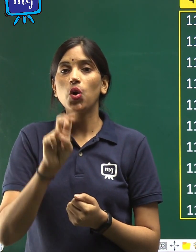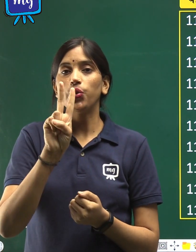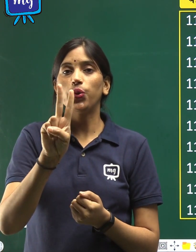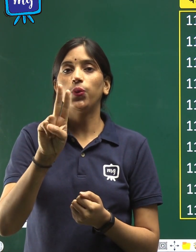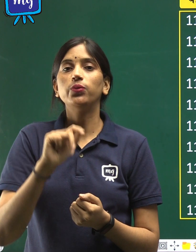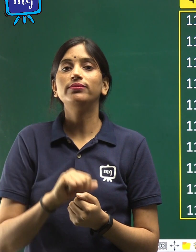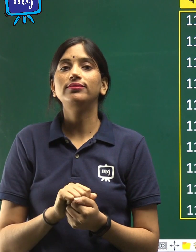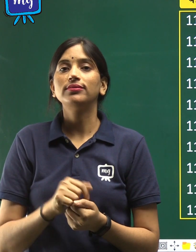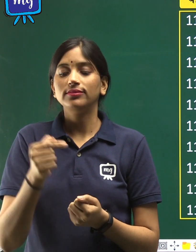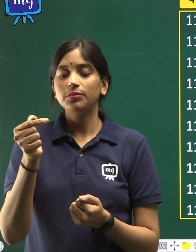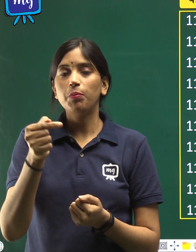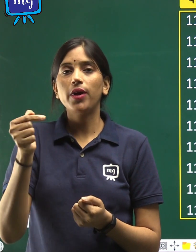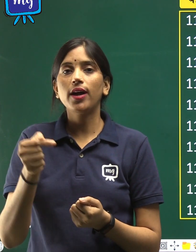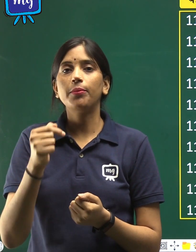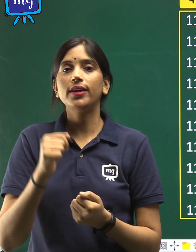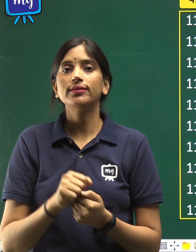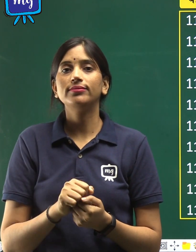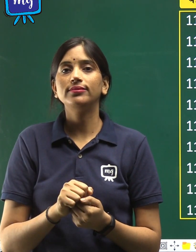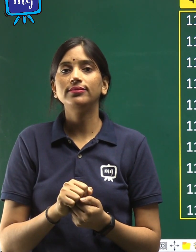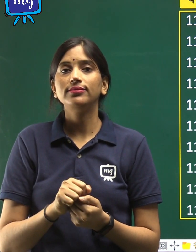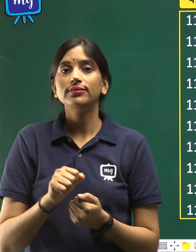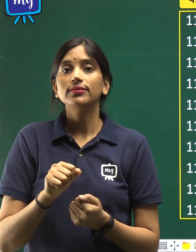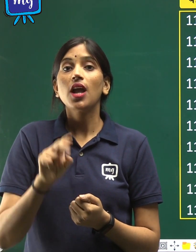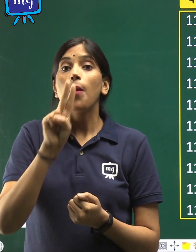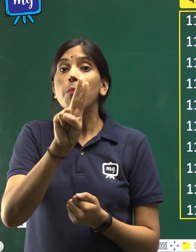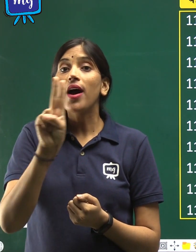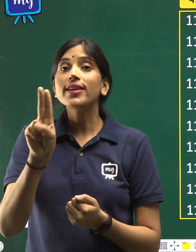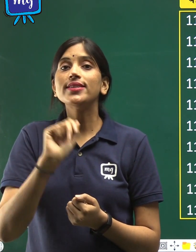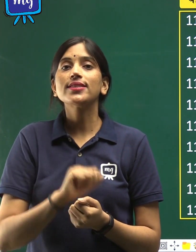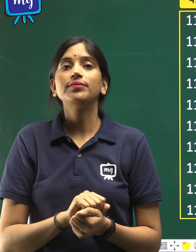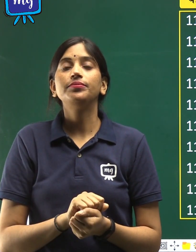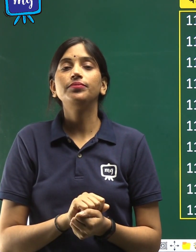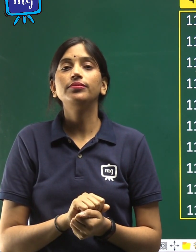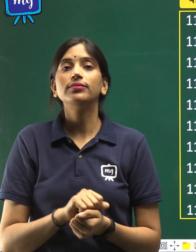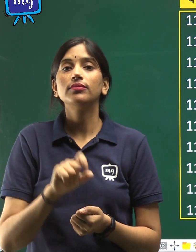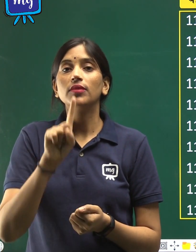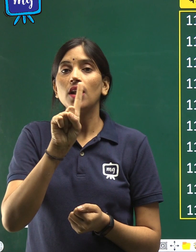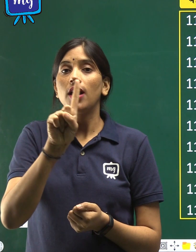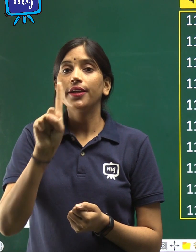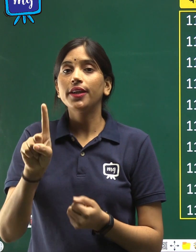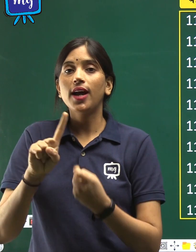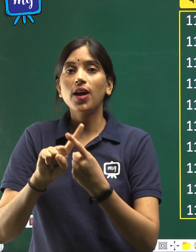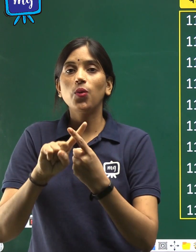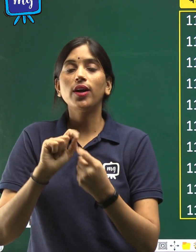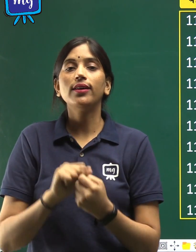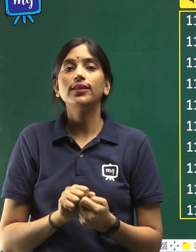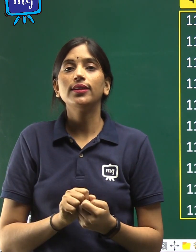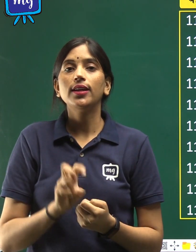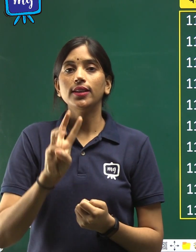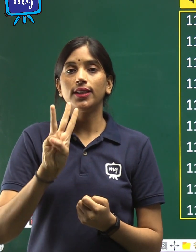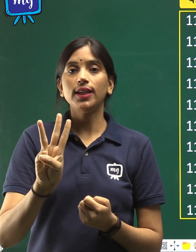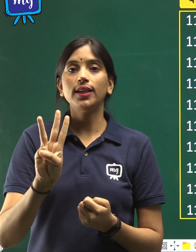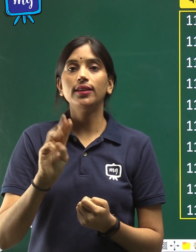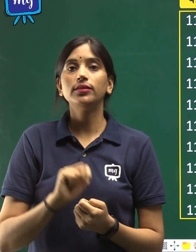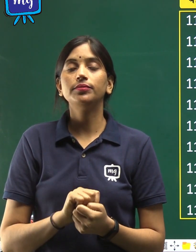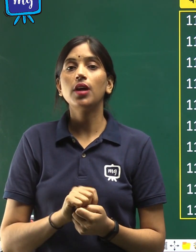2 बराबर 22। 11 गुणा